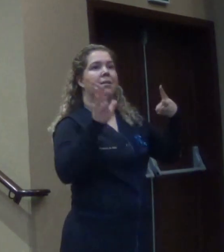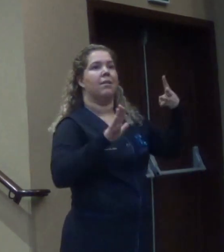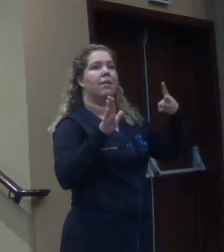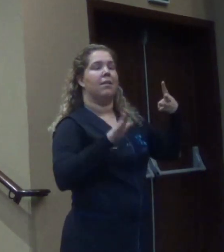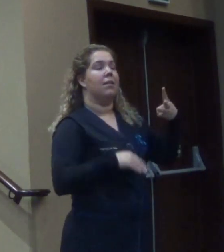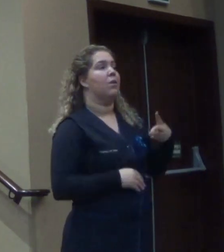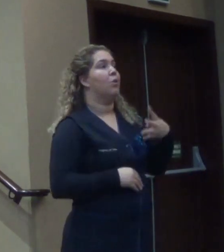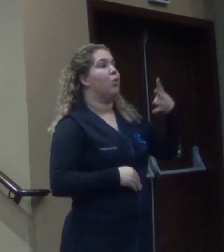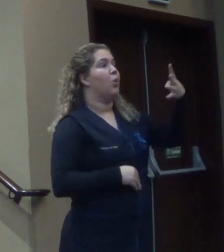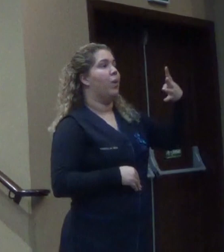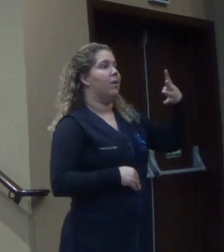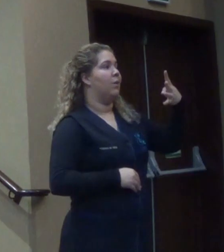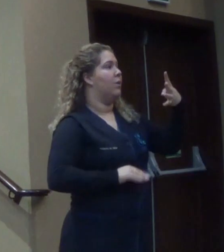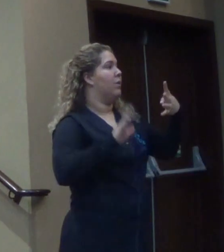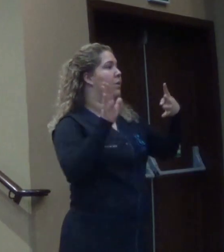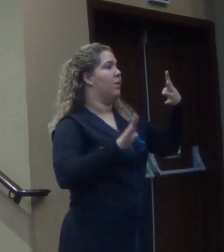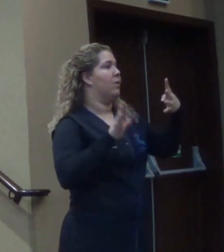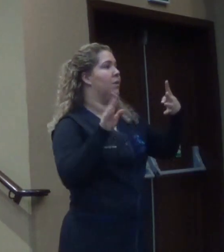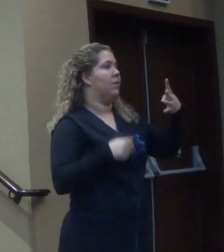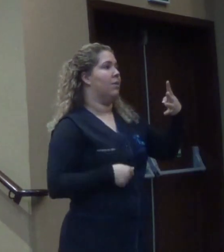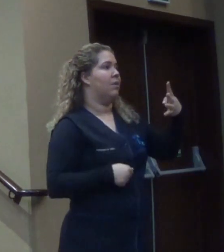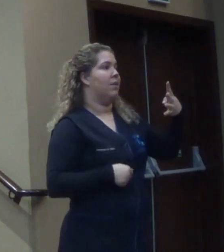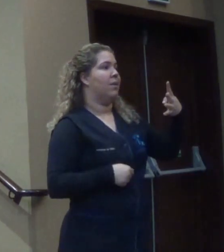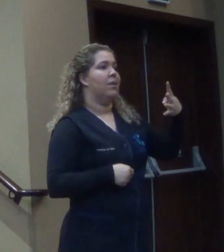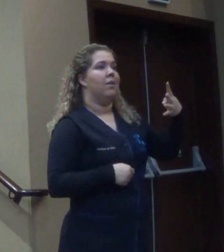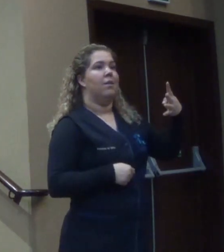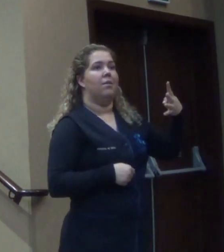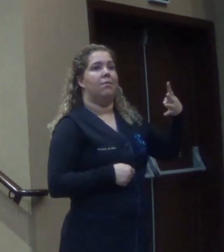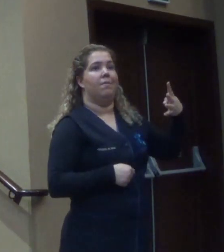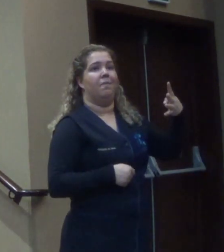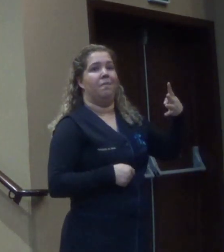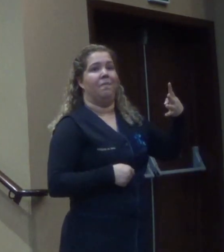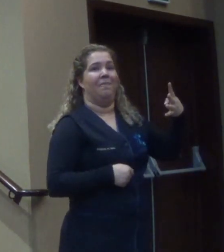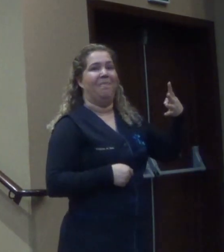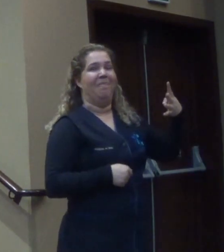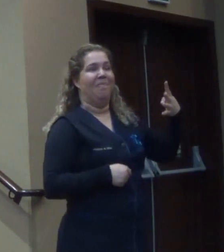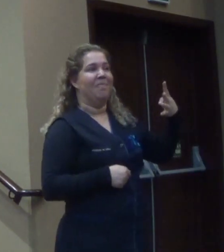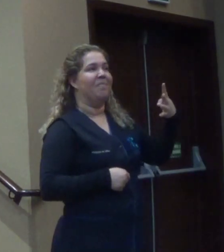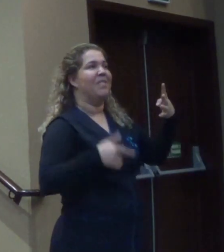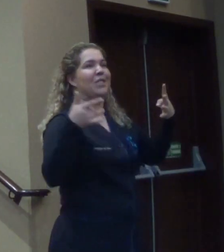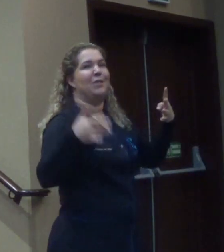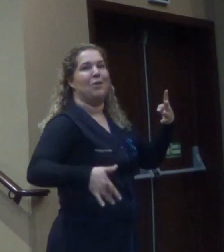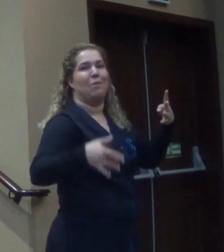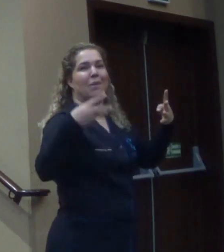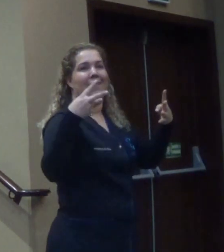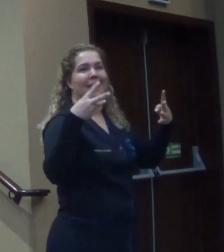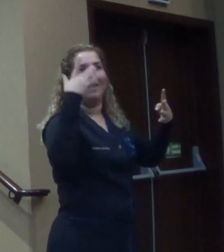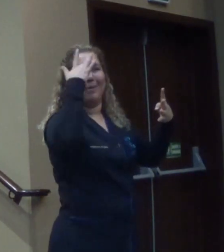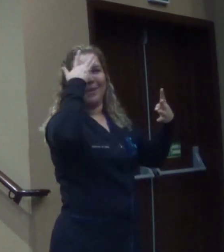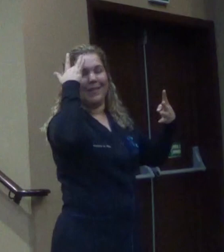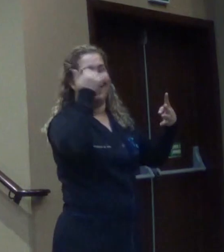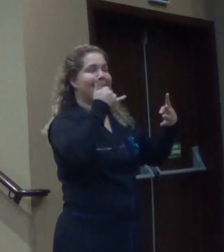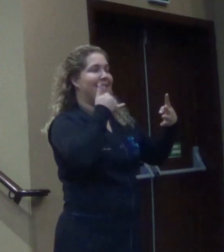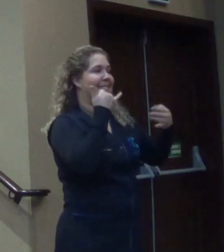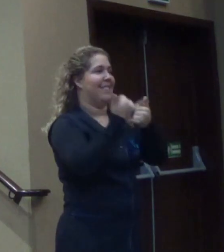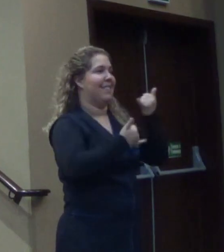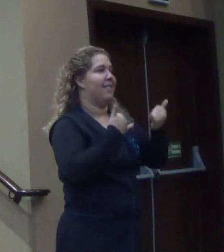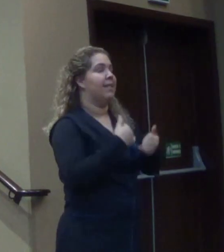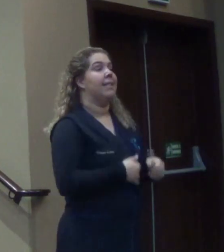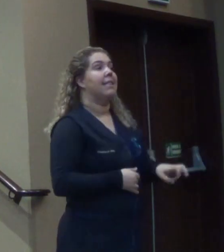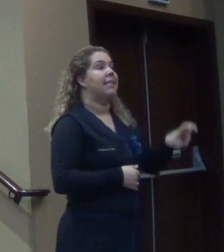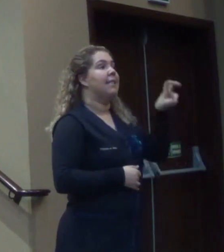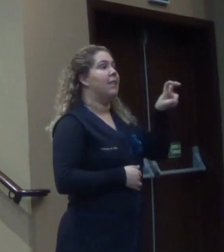Quantos têm 4 itens? Sobraram uns 3 ou 4 agora. Não, tem mais. Quantos têm os